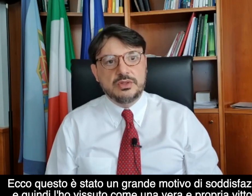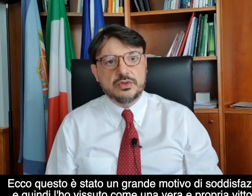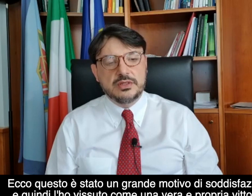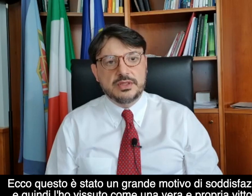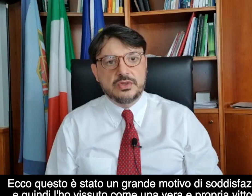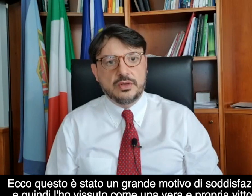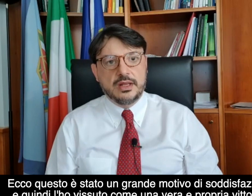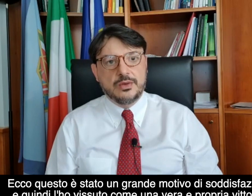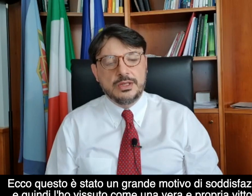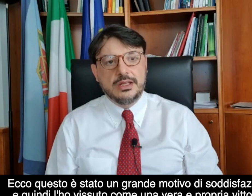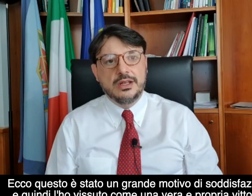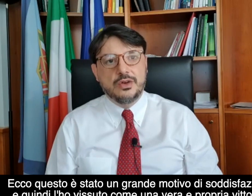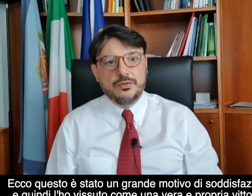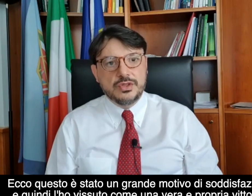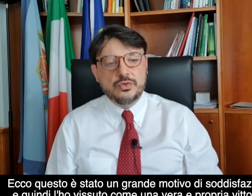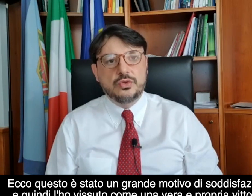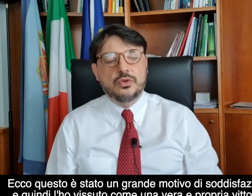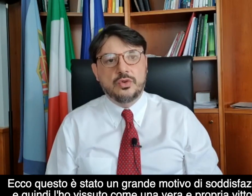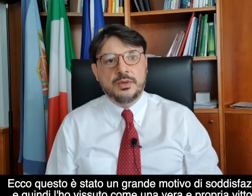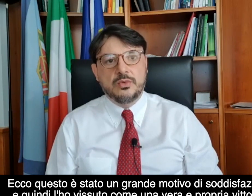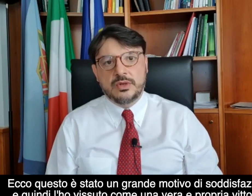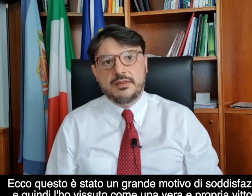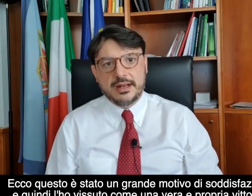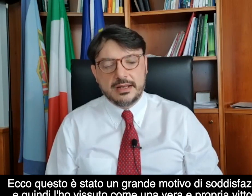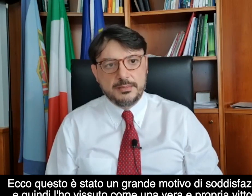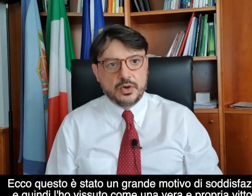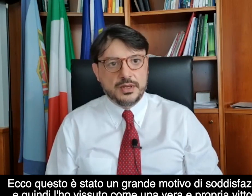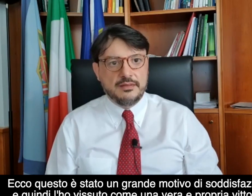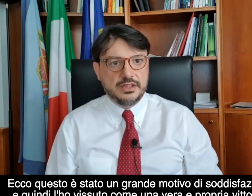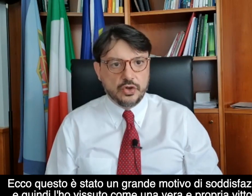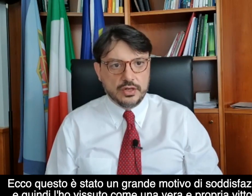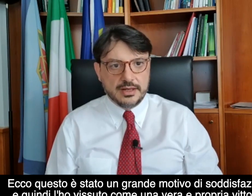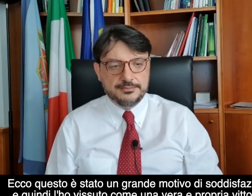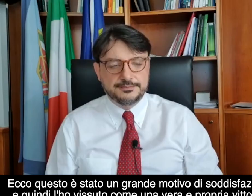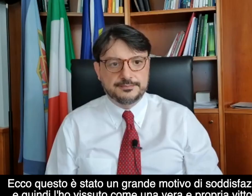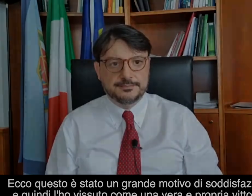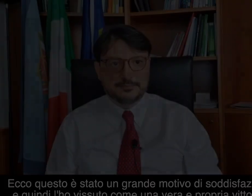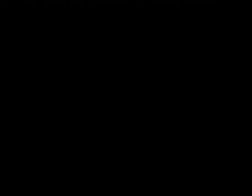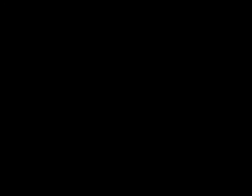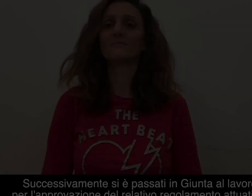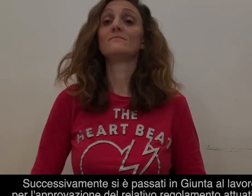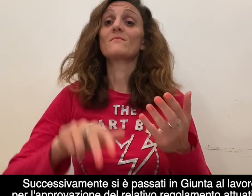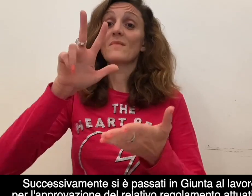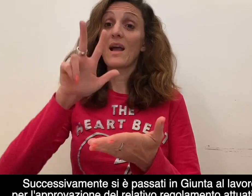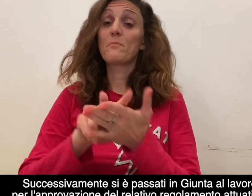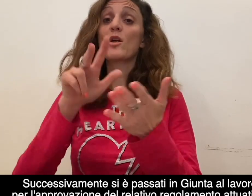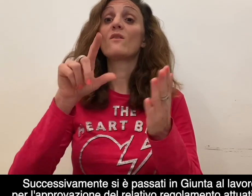e quindi l'ho vissuto come una vera e propria vittoria successivamente si è